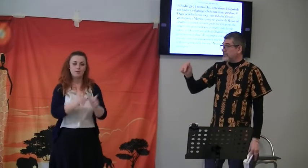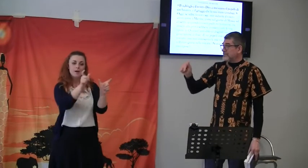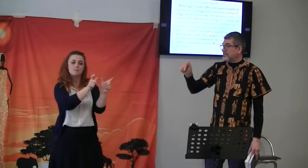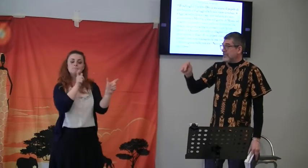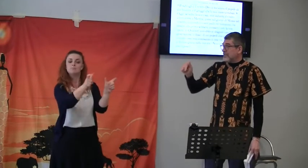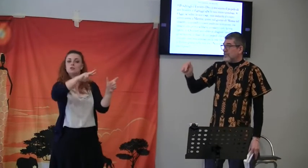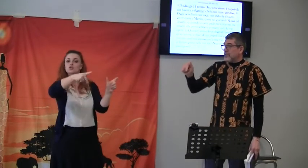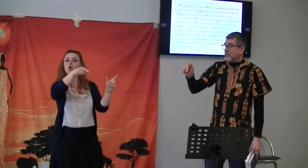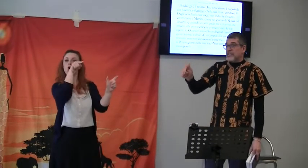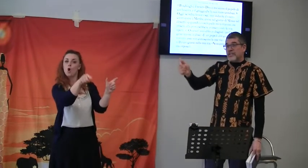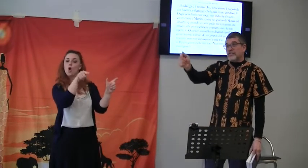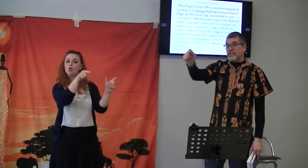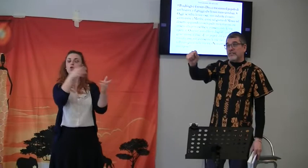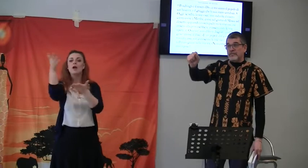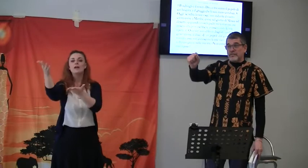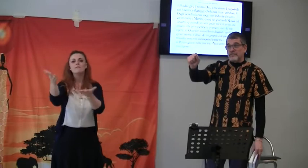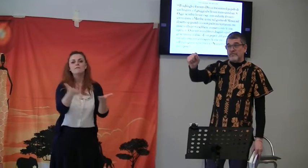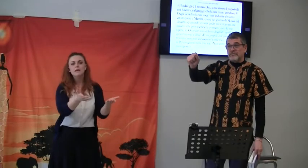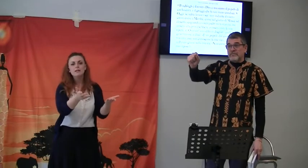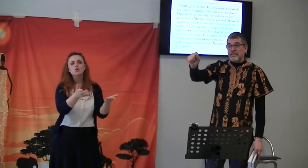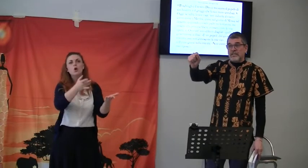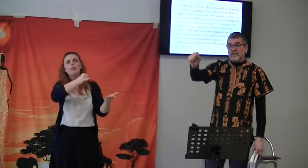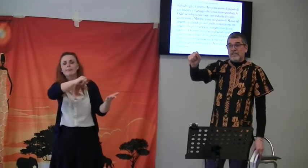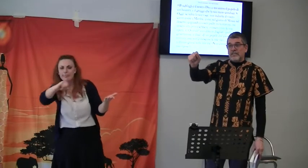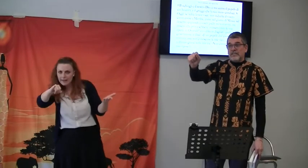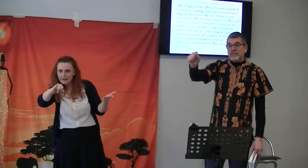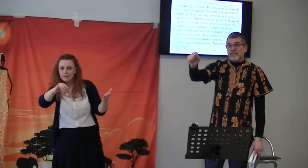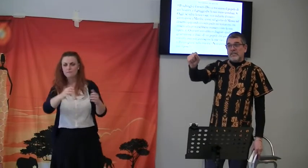invito, però nel senso negativo.